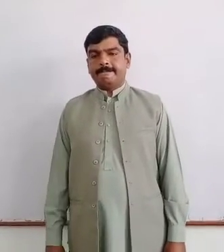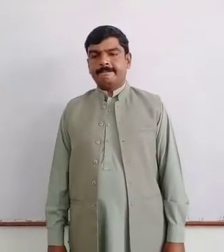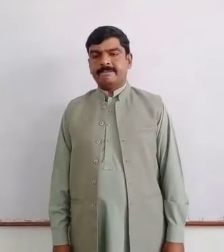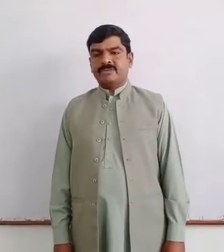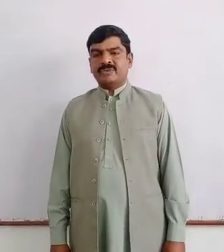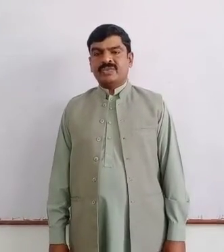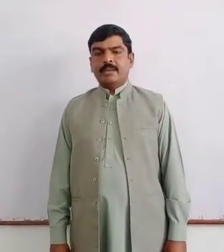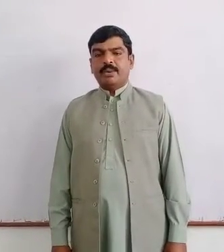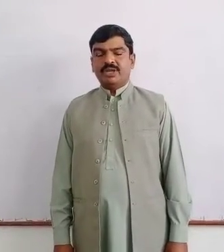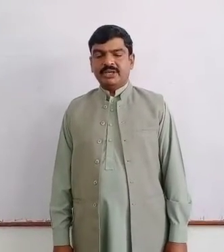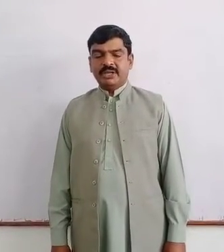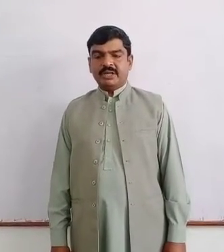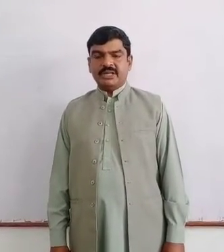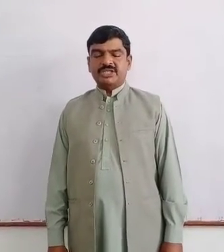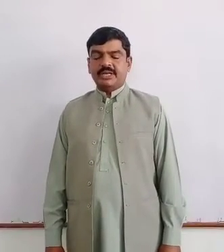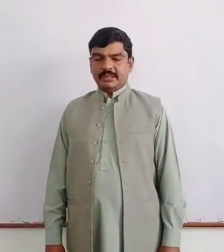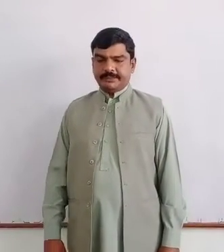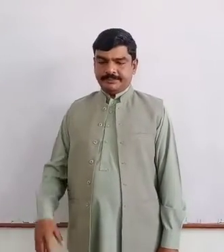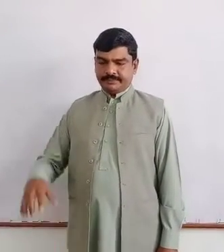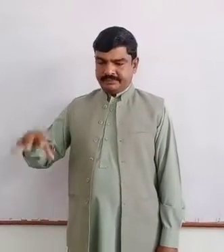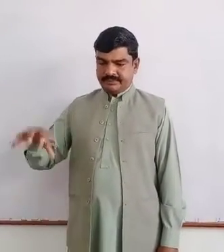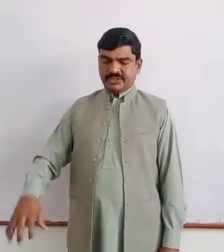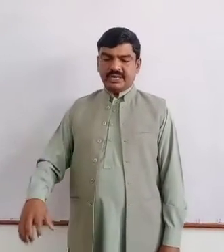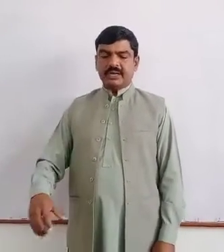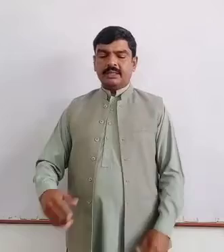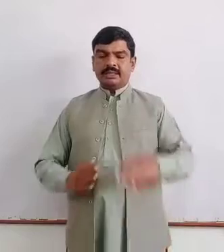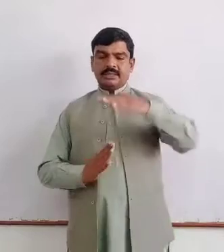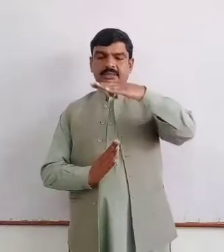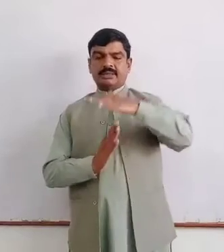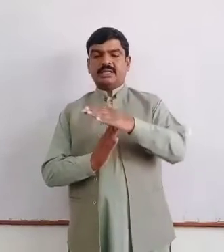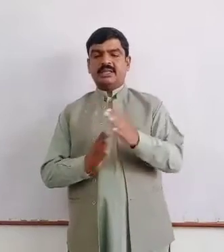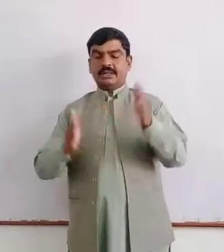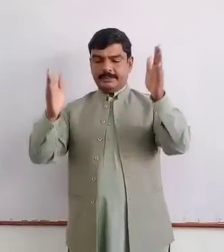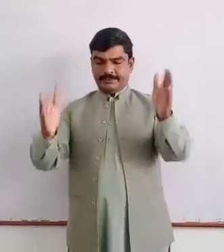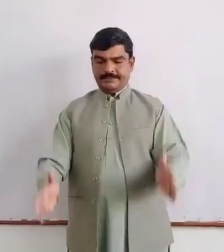पॉलिटिकल एजेंट। पॉलिटिकल एजेंट जगह सदर।